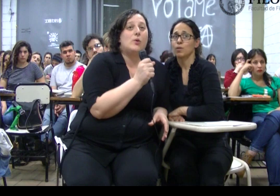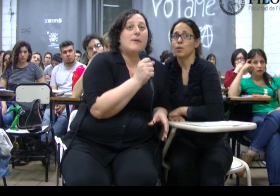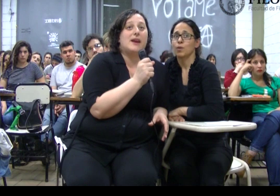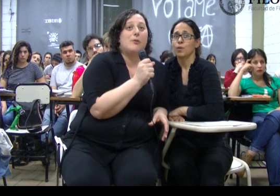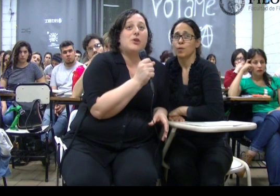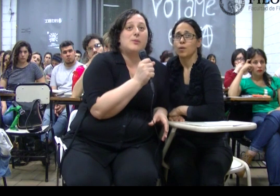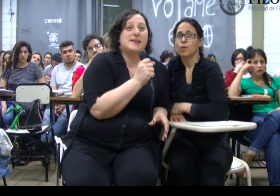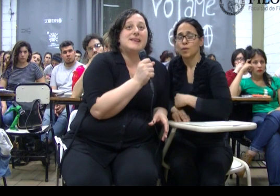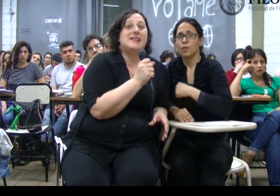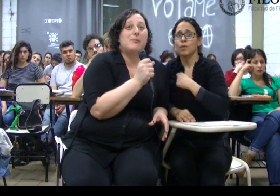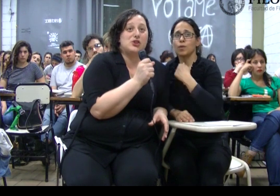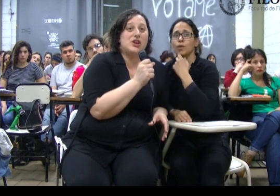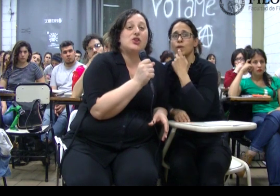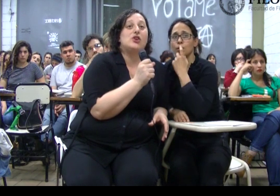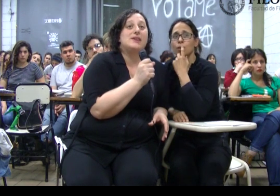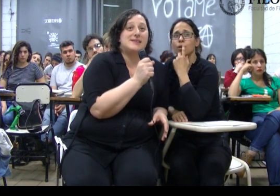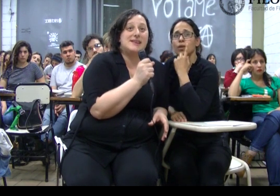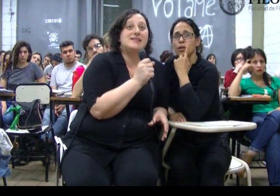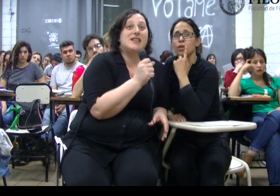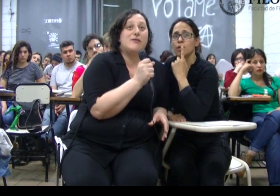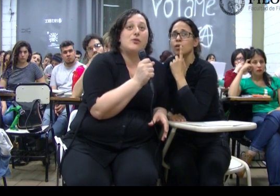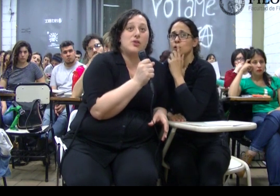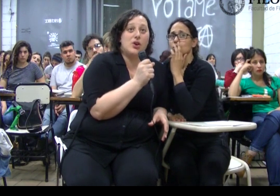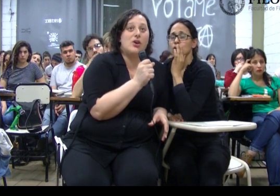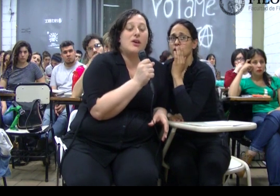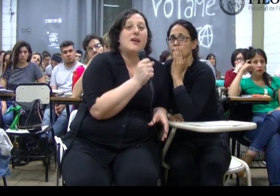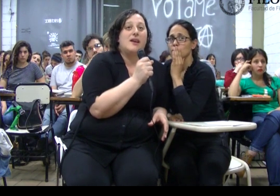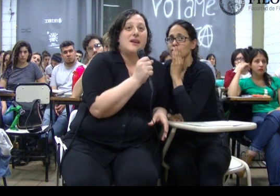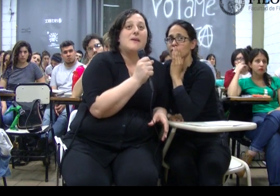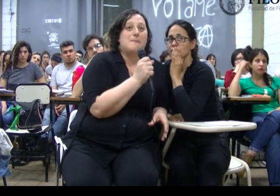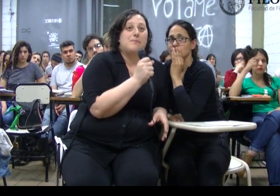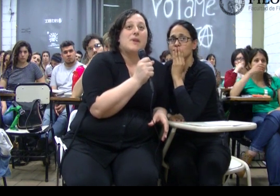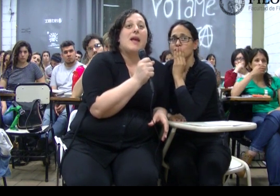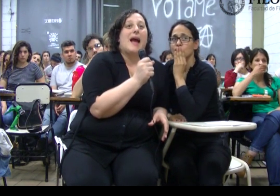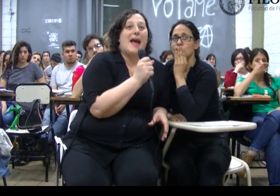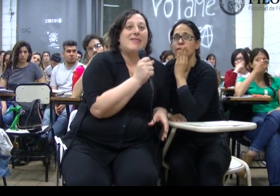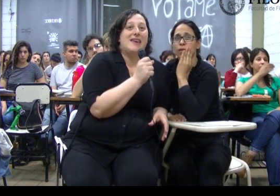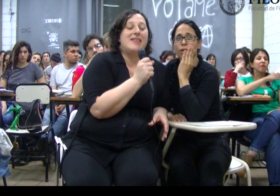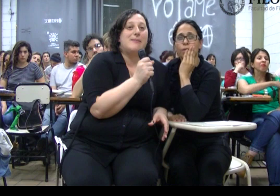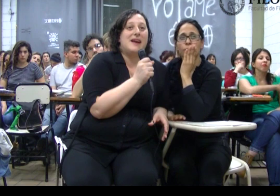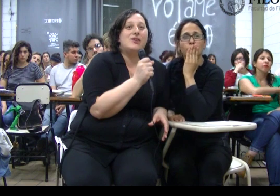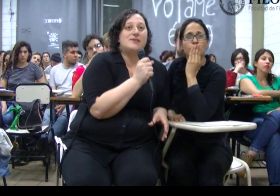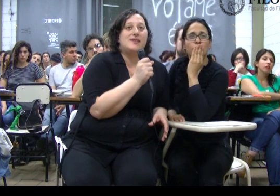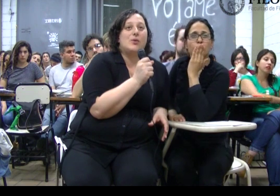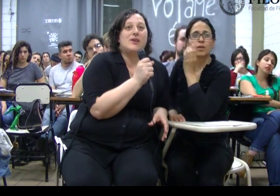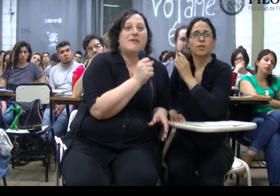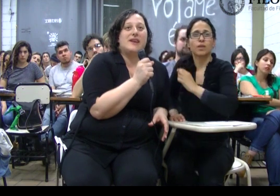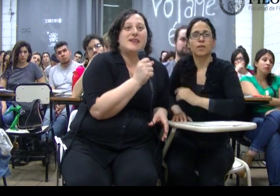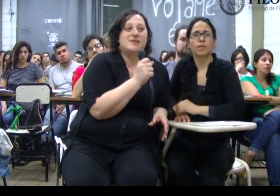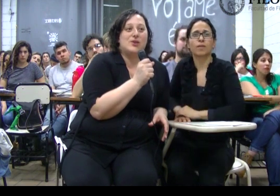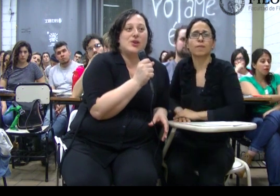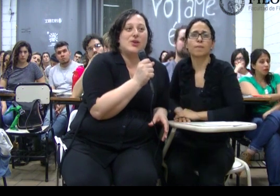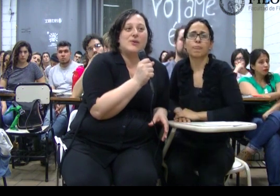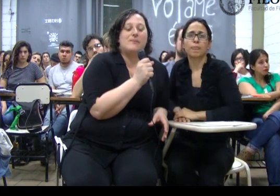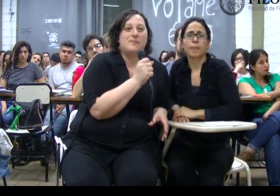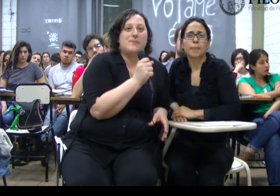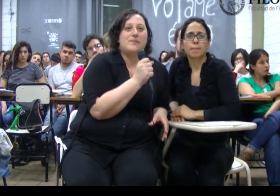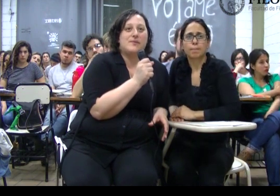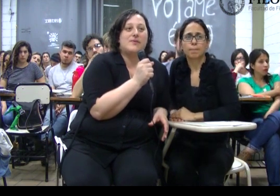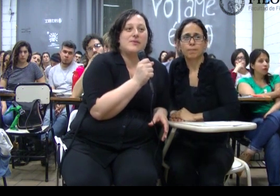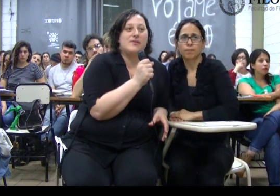pero una vez que lo pudimos hacer, este proyecto sí se difundió desde manos de un referente